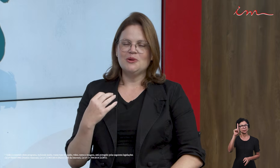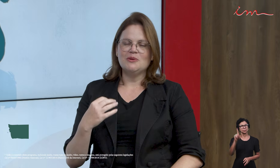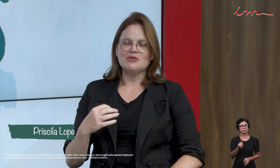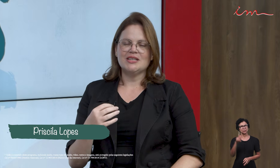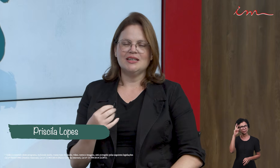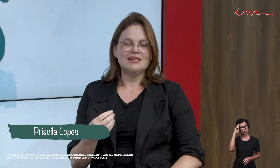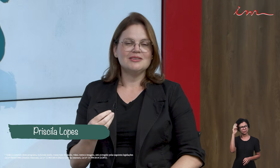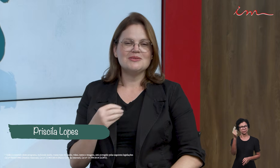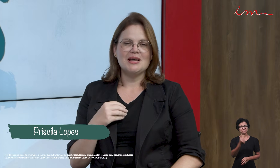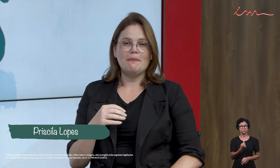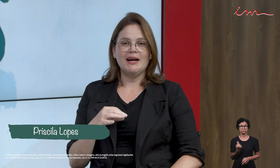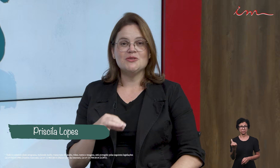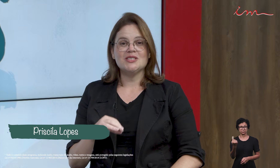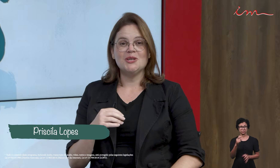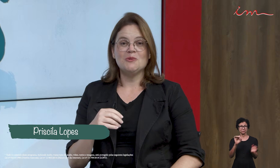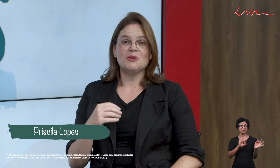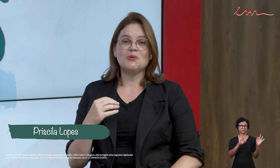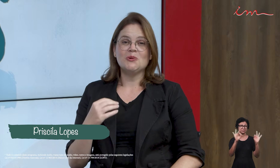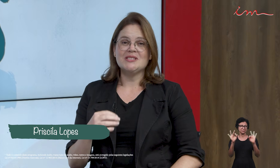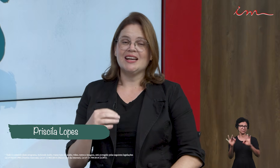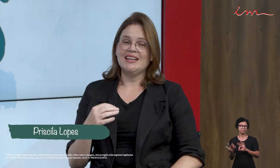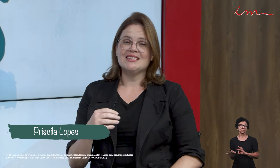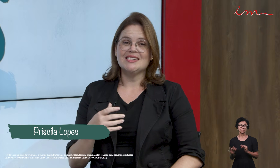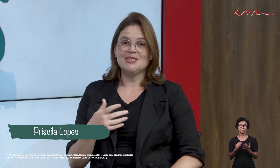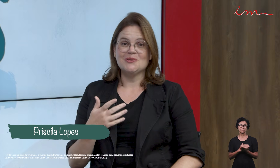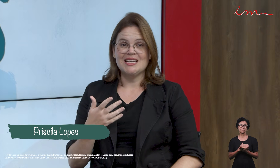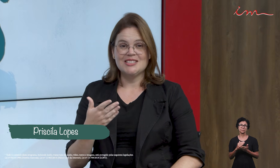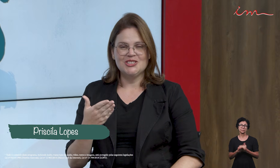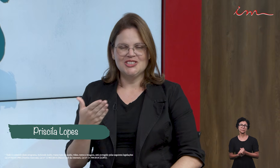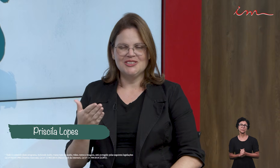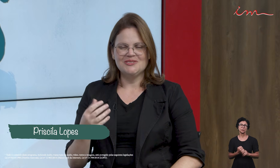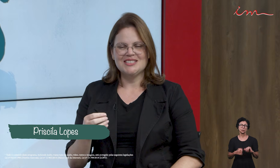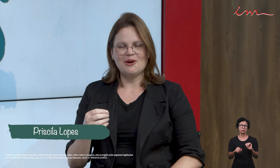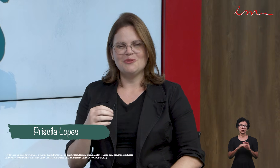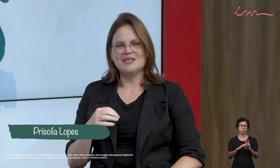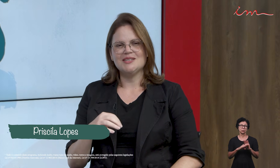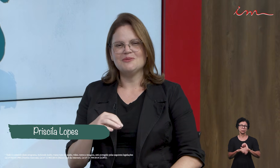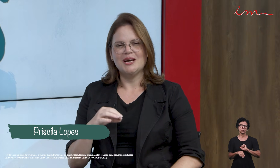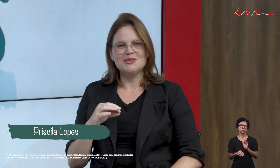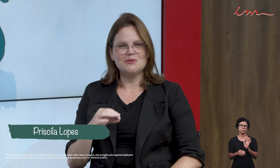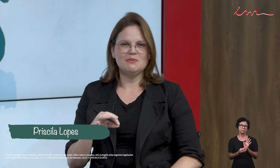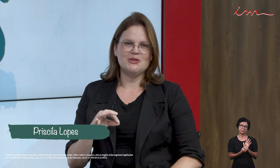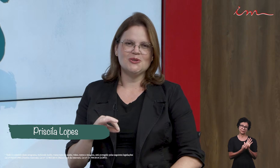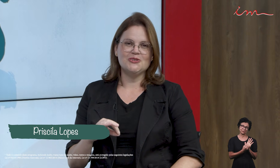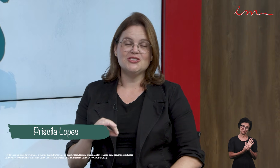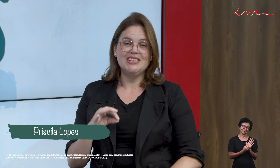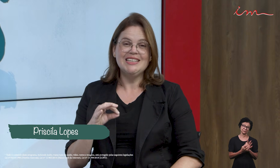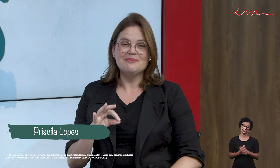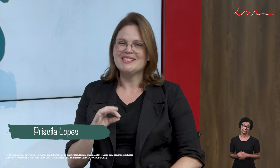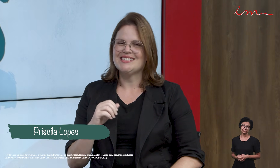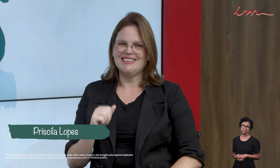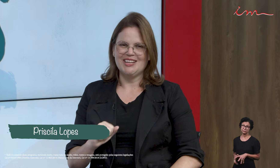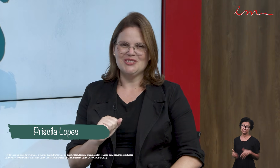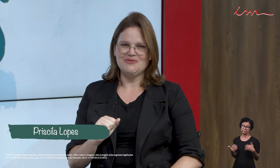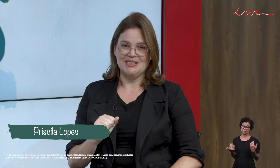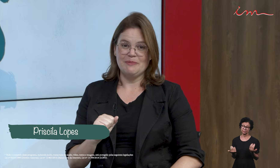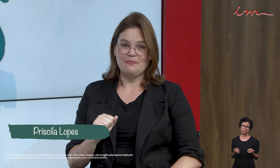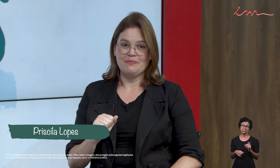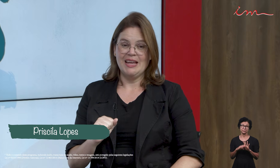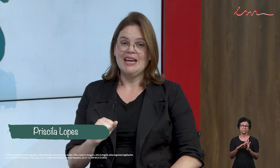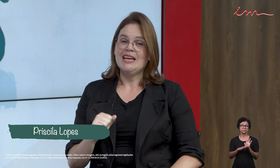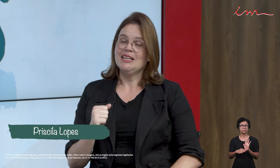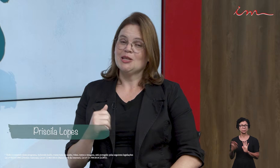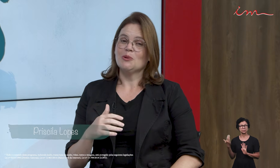A paz do Senhor, meus queridos, a paz do Senhor a todos aqueles que estão nos assistindo. Está começando mais um episódio de Libras, Sinais de